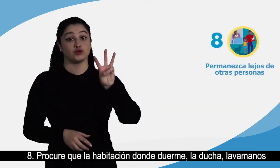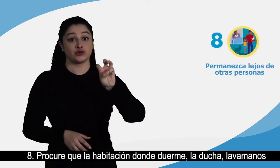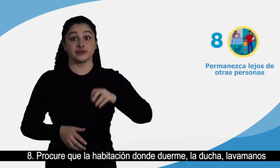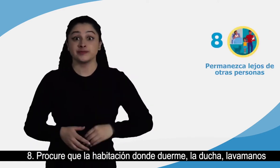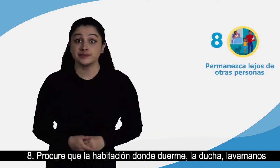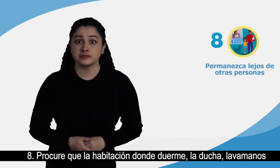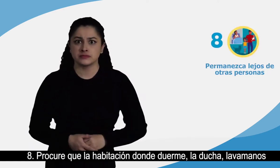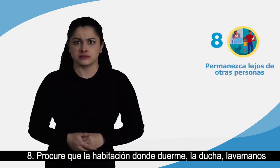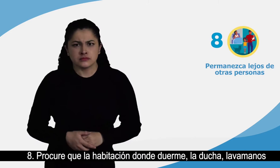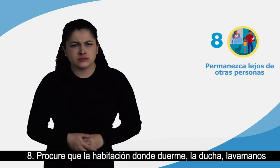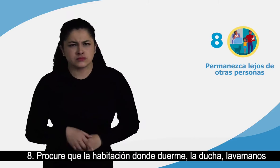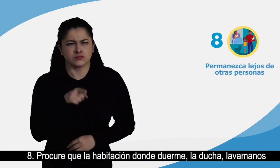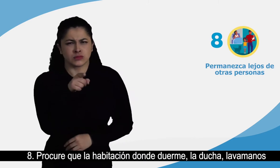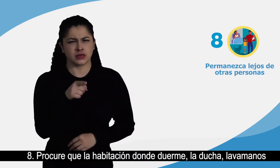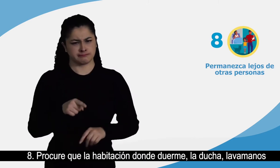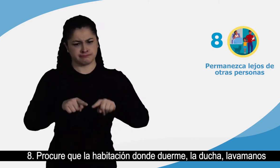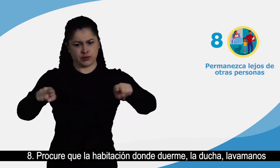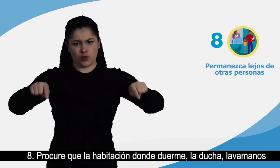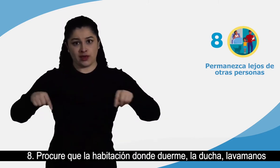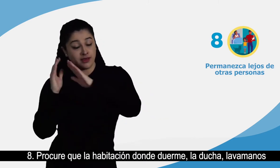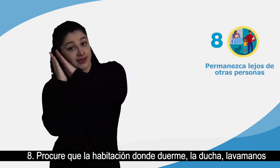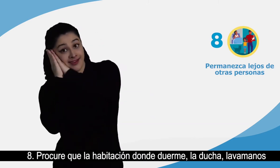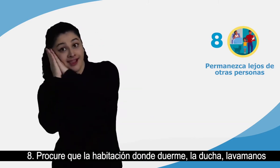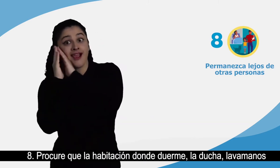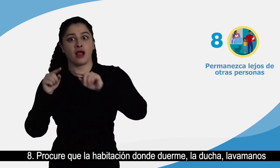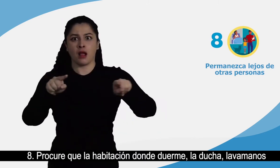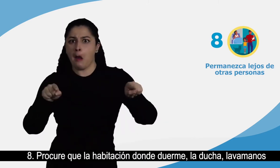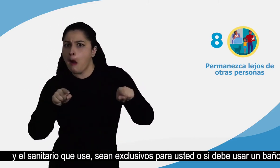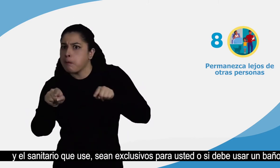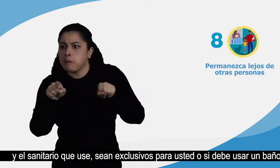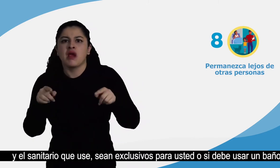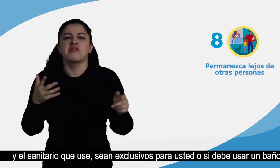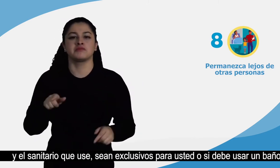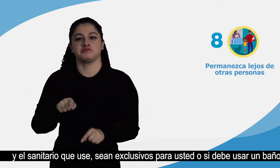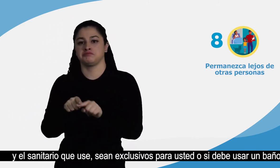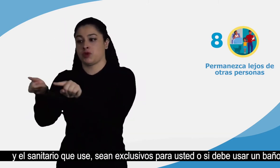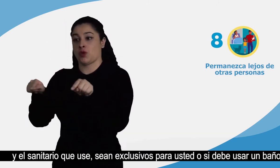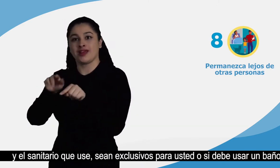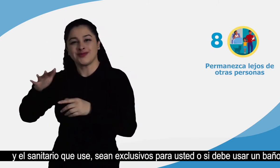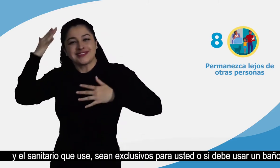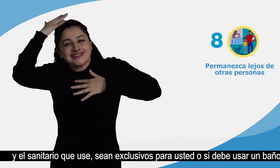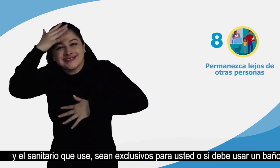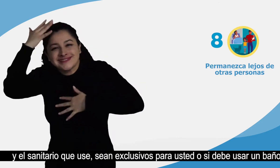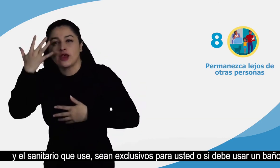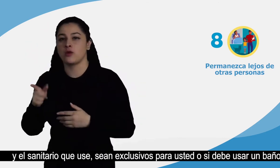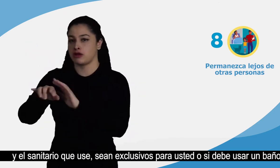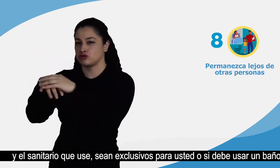8. Procure que la habitación donde duerme, la ducha, lavamanos y el sanitario que use sean exclusivos para usted